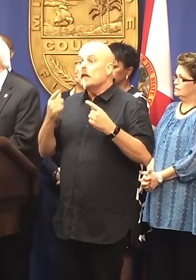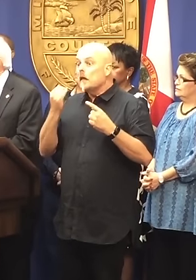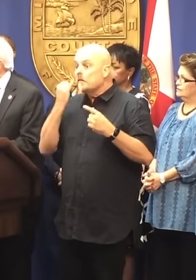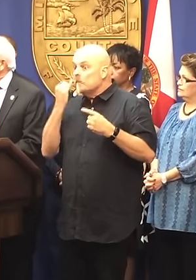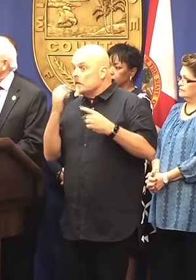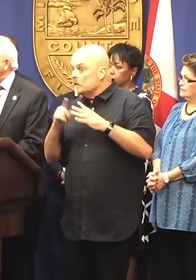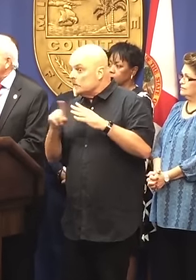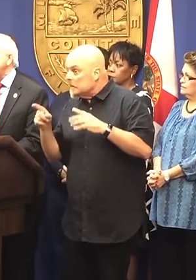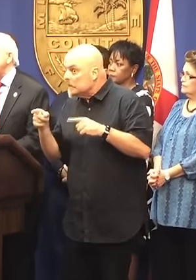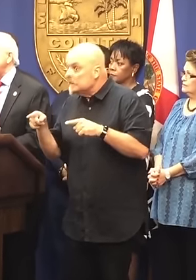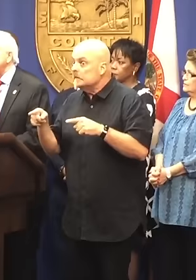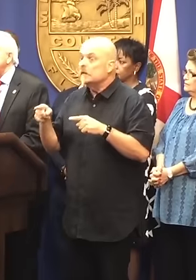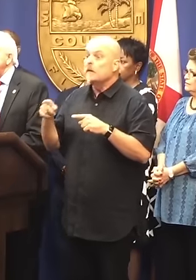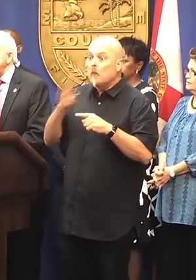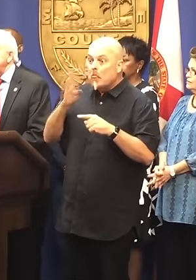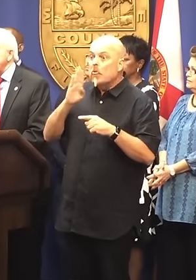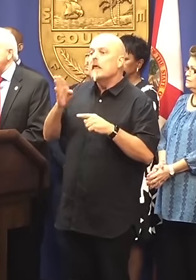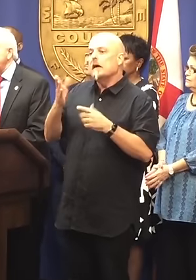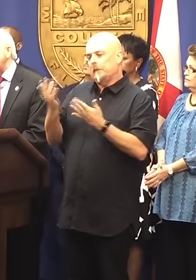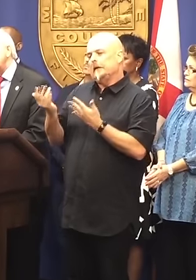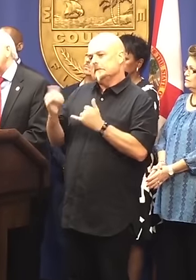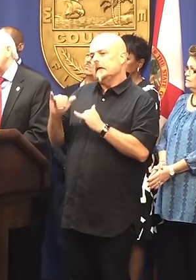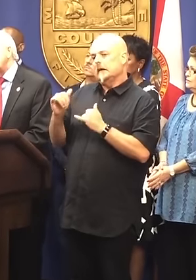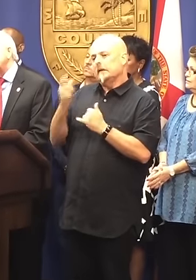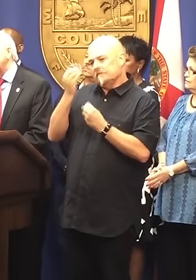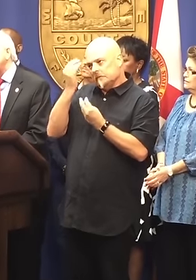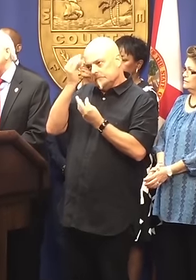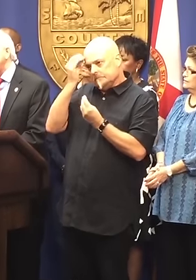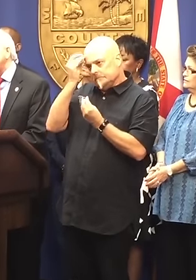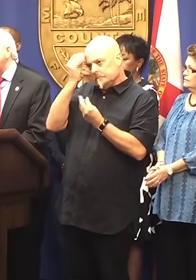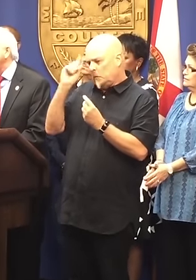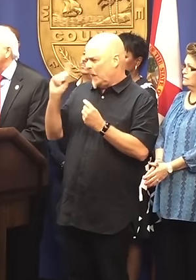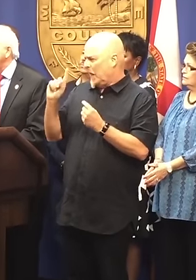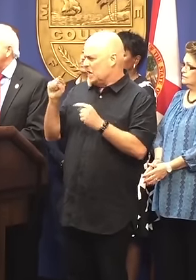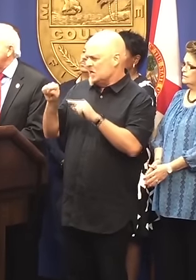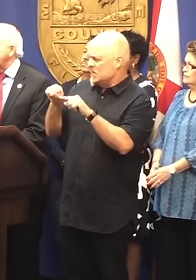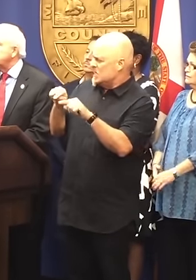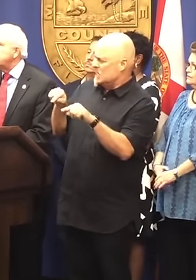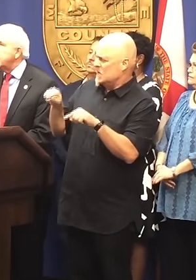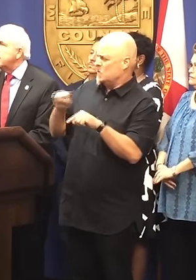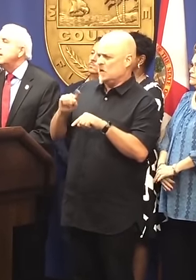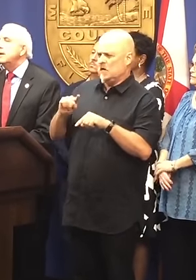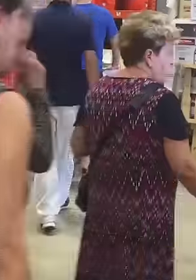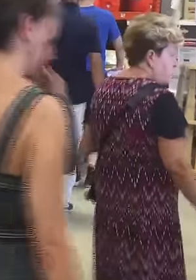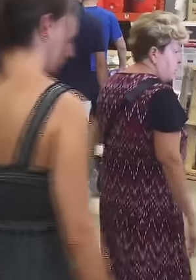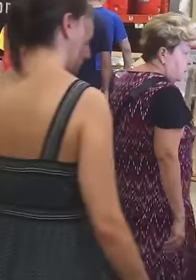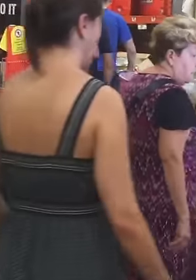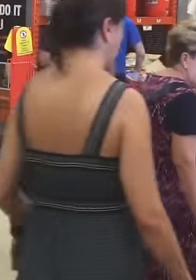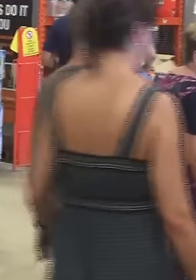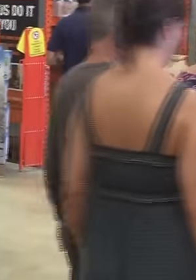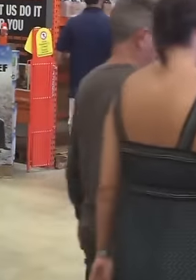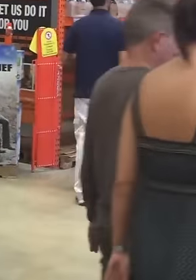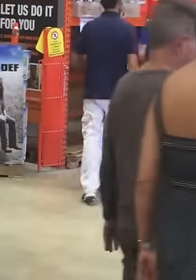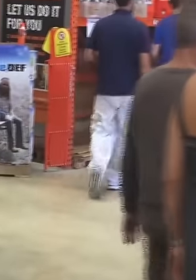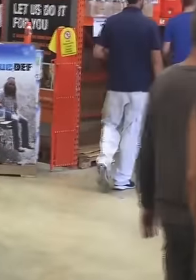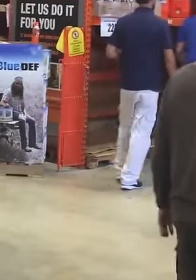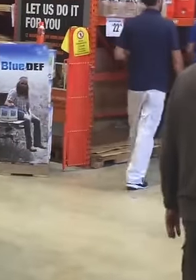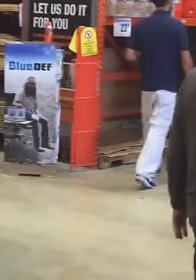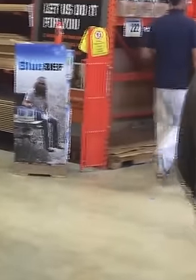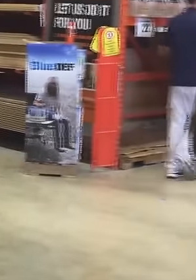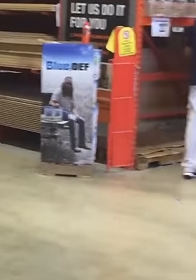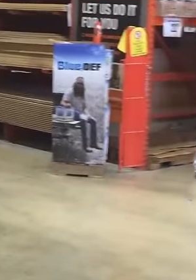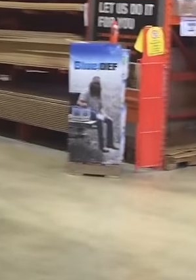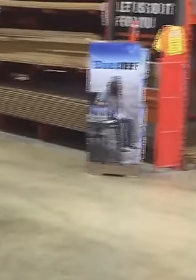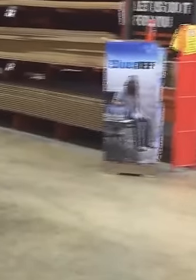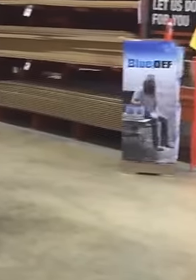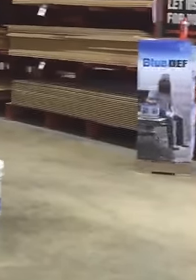si va más al oeste y tenemos que evacuar ciertas áreas del condado de Miami-Dade. Residentes del condado